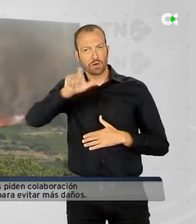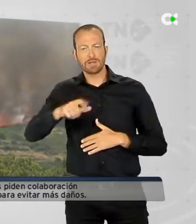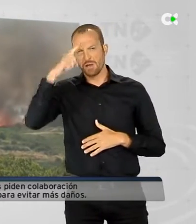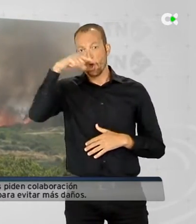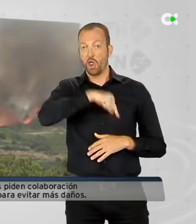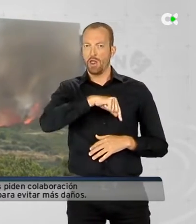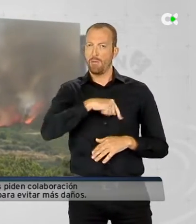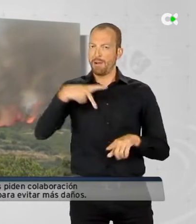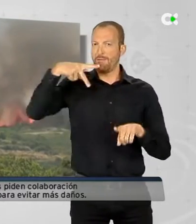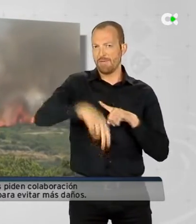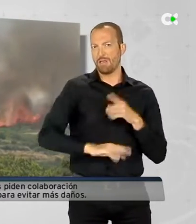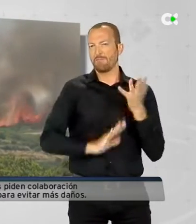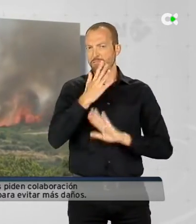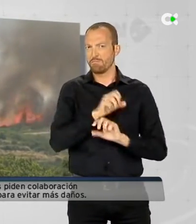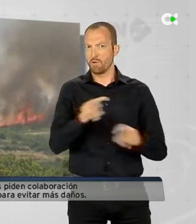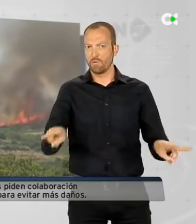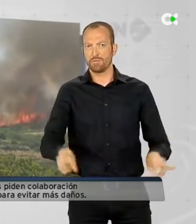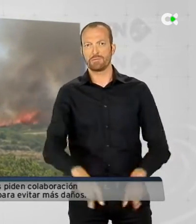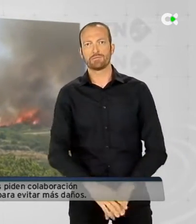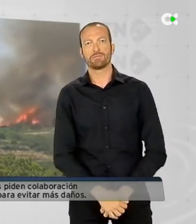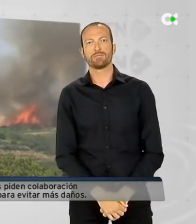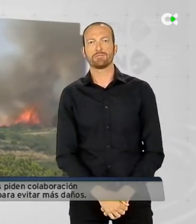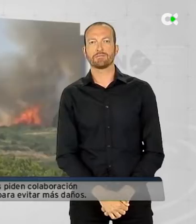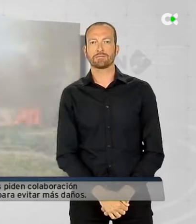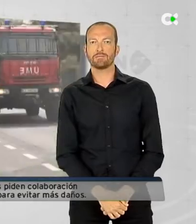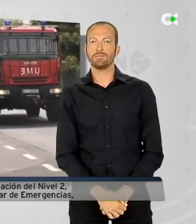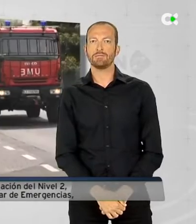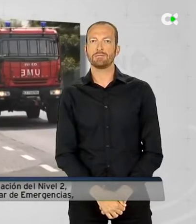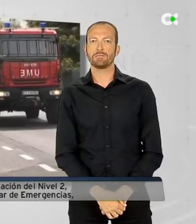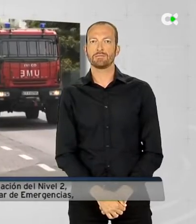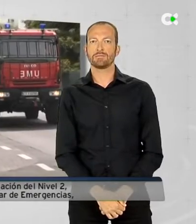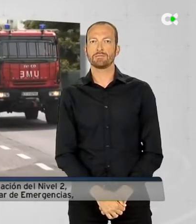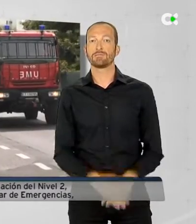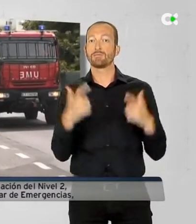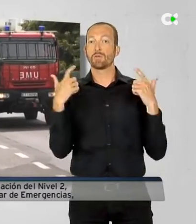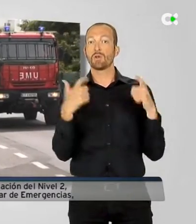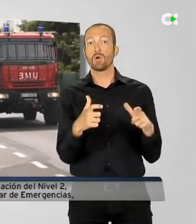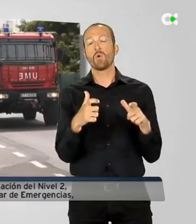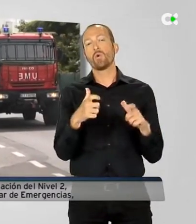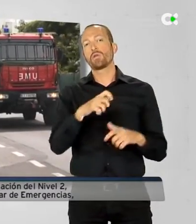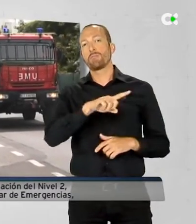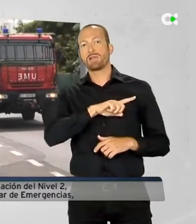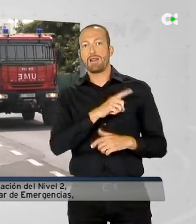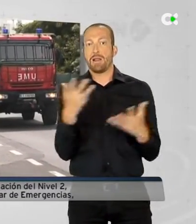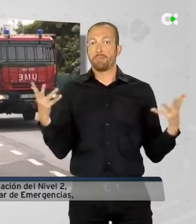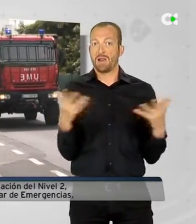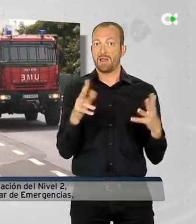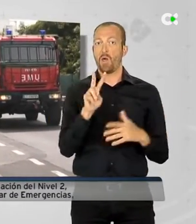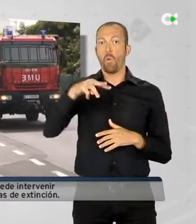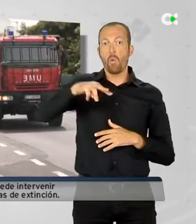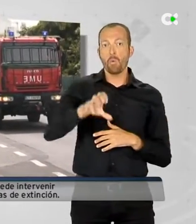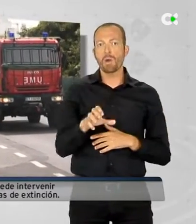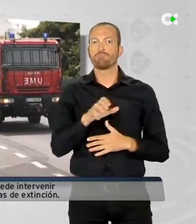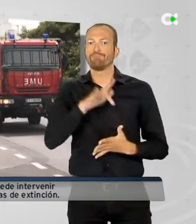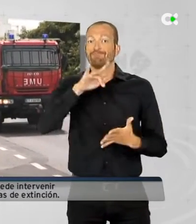para evitar más daños. La Unidad Militar de Emergencias, la UME,